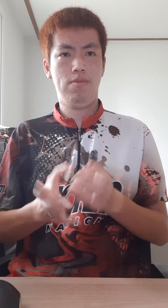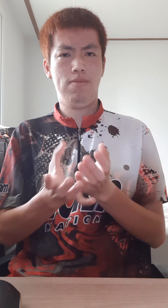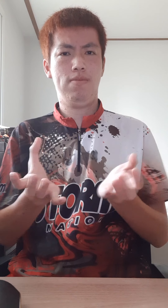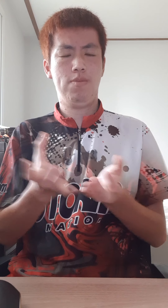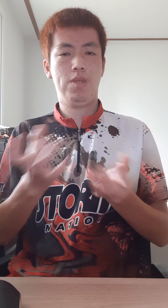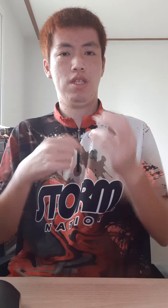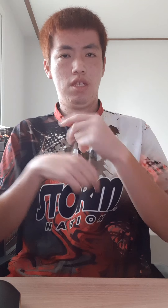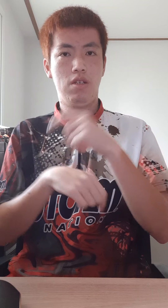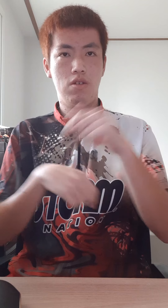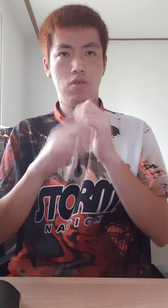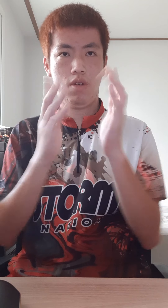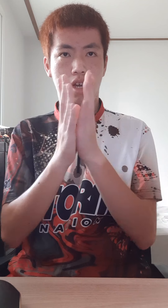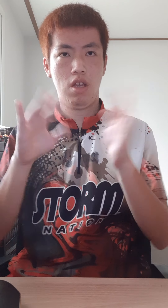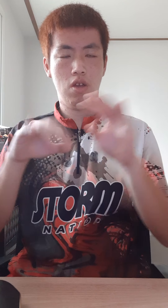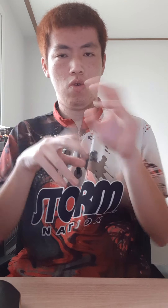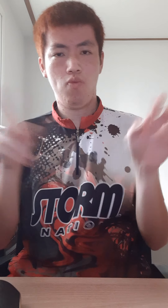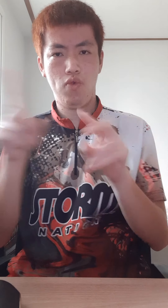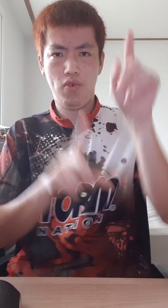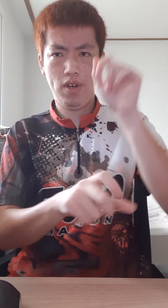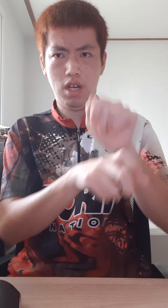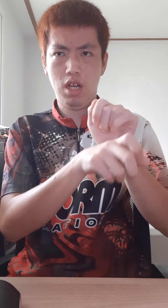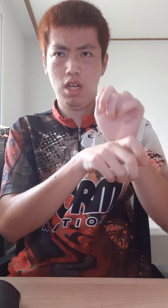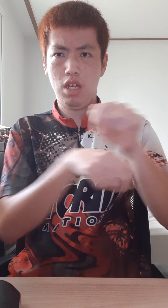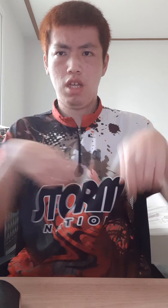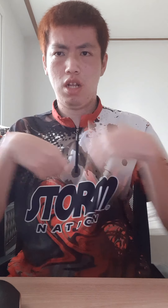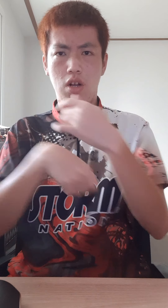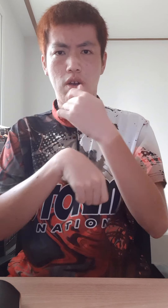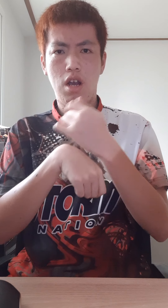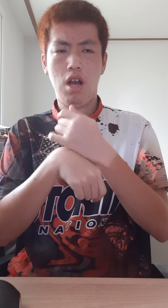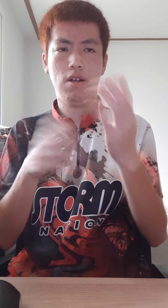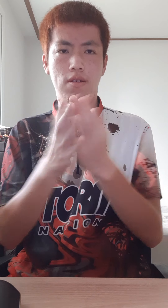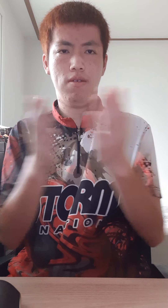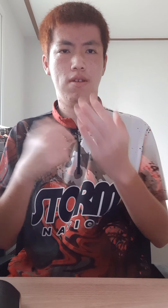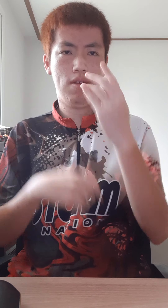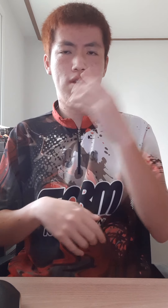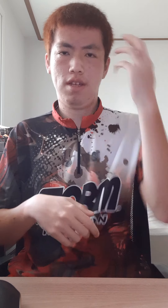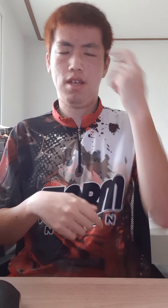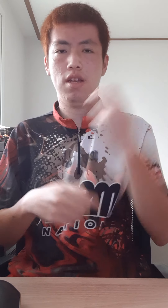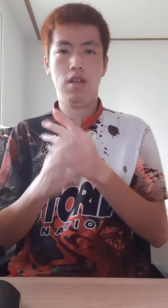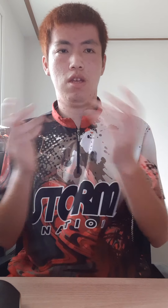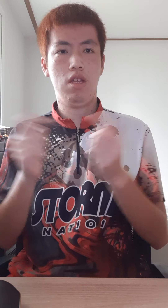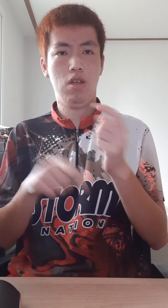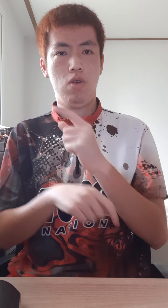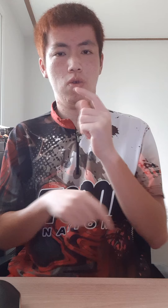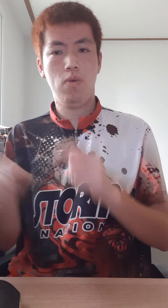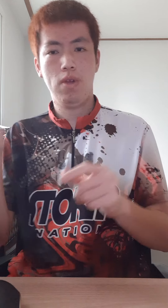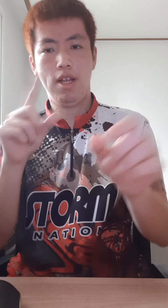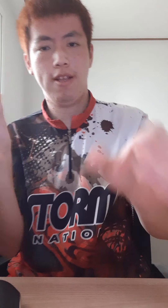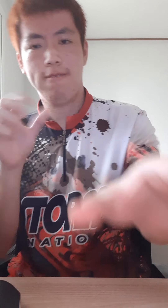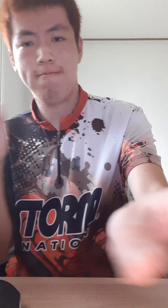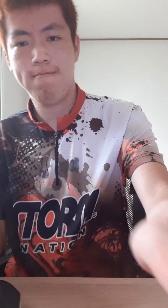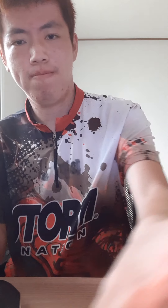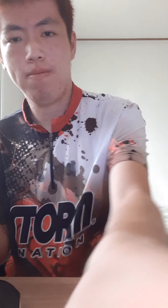발달장애인의 생존권을 위한 부모들의 무기한 삭발 결의가 시작됐습니다. 이들은 발달장애인 생존권 요구안에